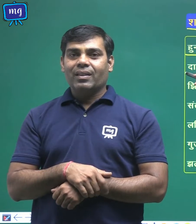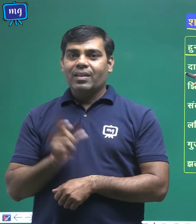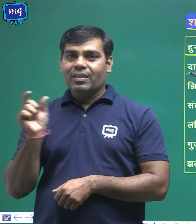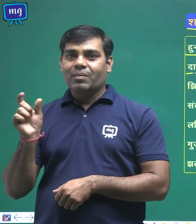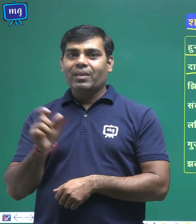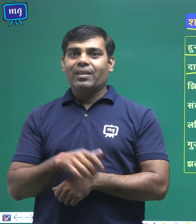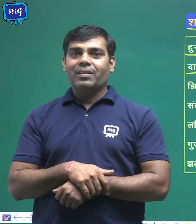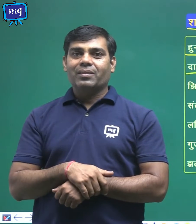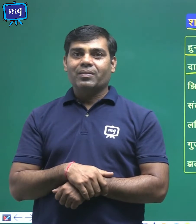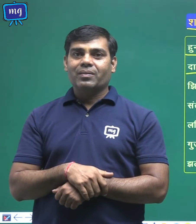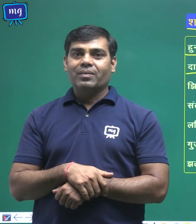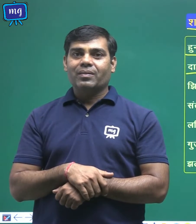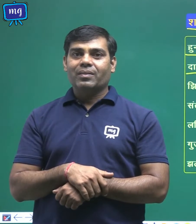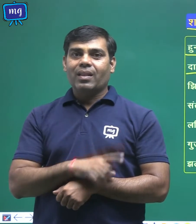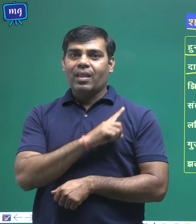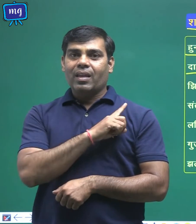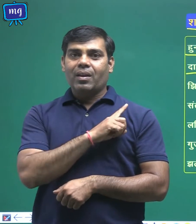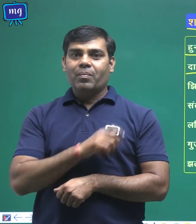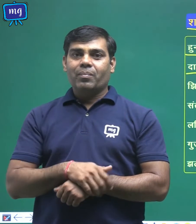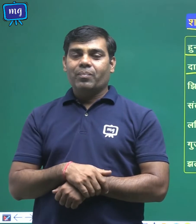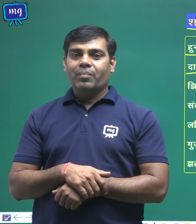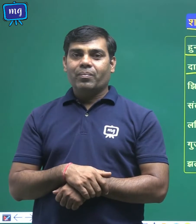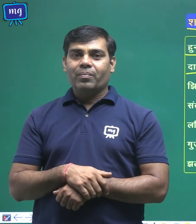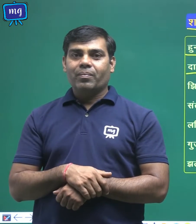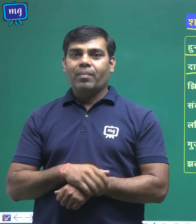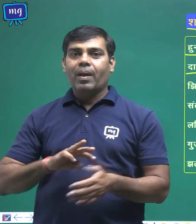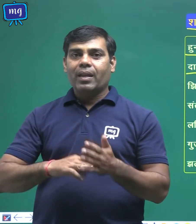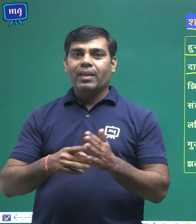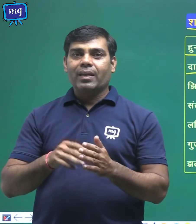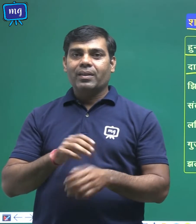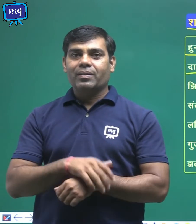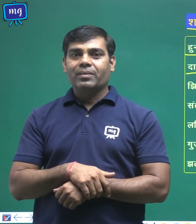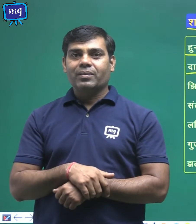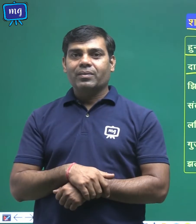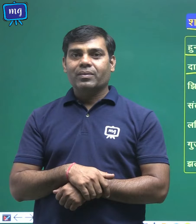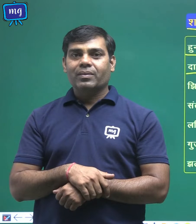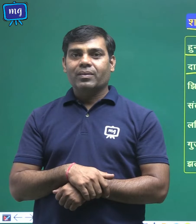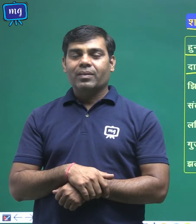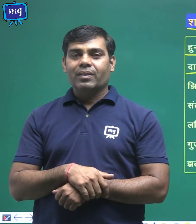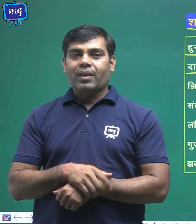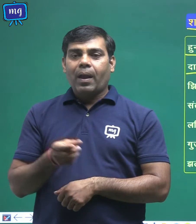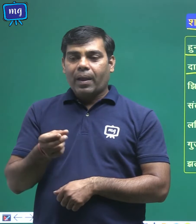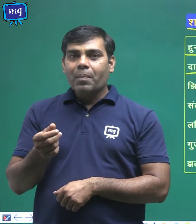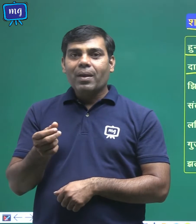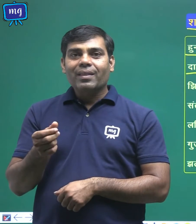है दाम, अर्थ है कीमत।